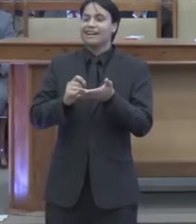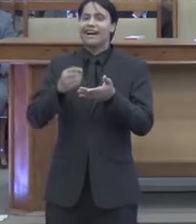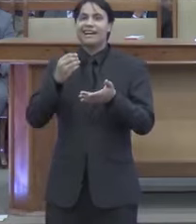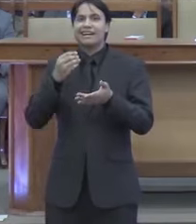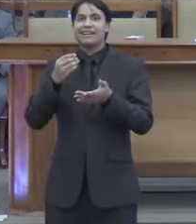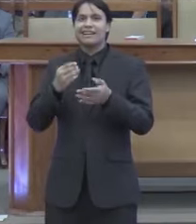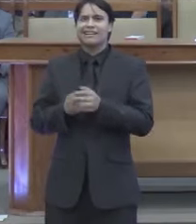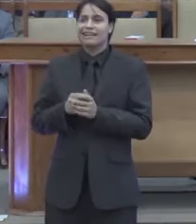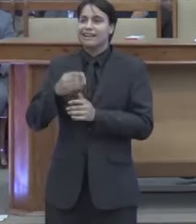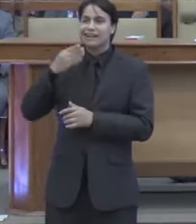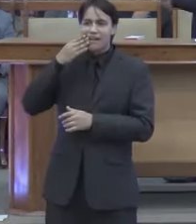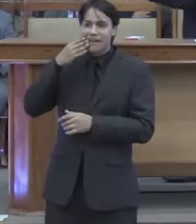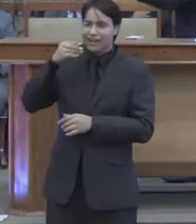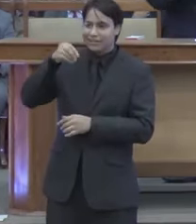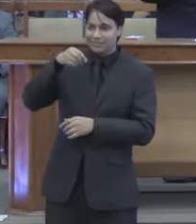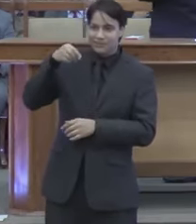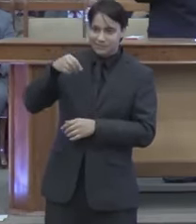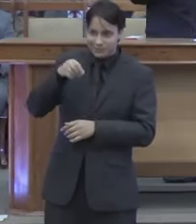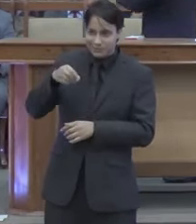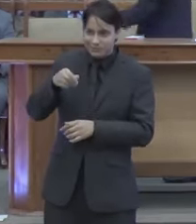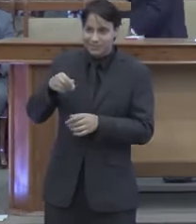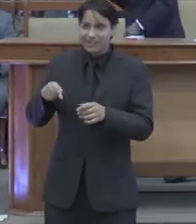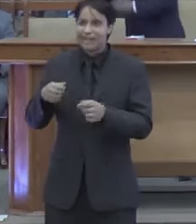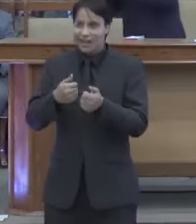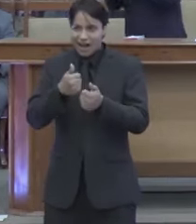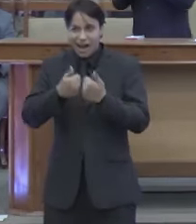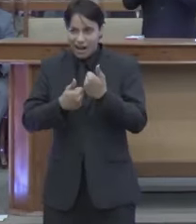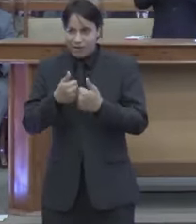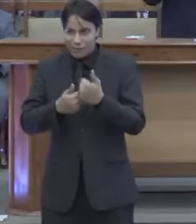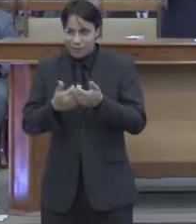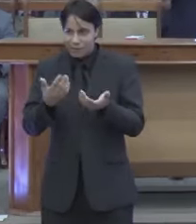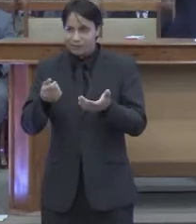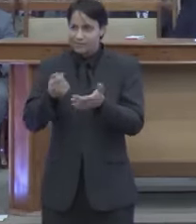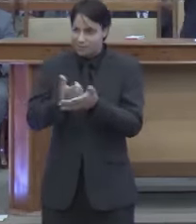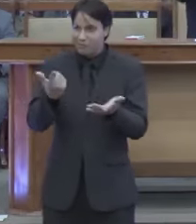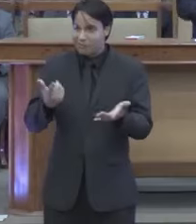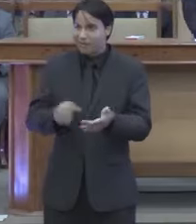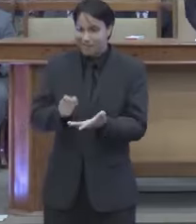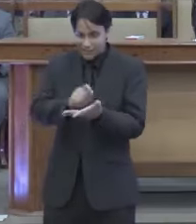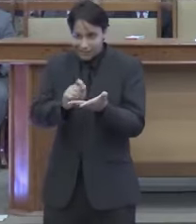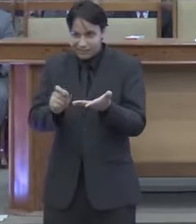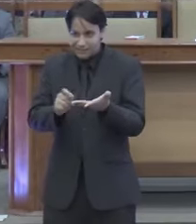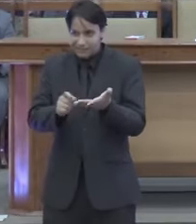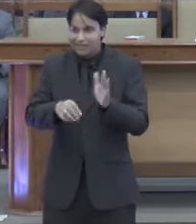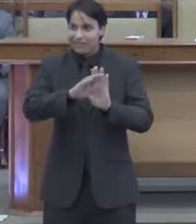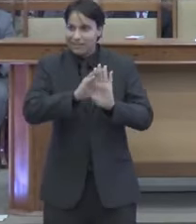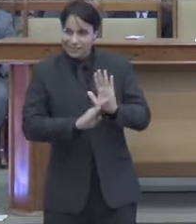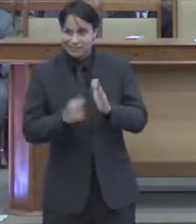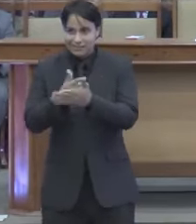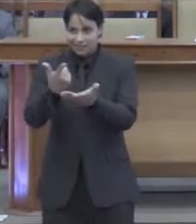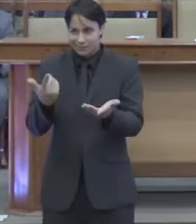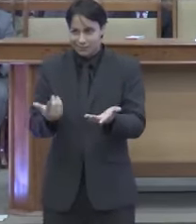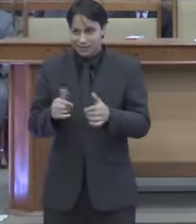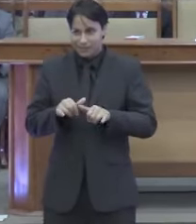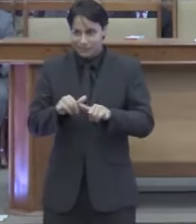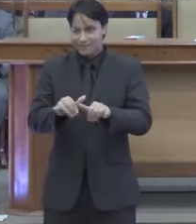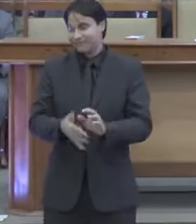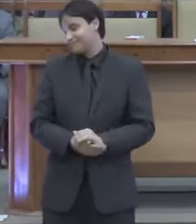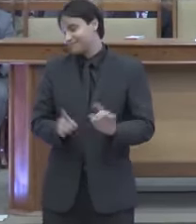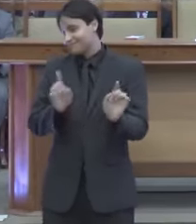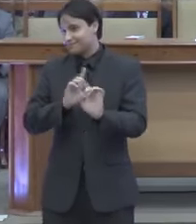amanhã. Isso é até uma falta de respeito, não é assim? Ele não liga, olha para cá. Quando Jesus estava no meio da